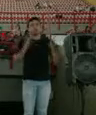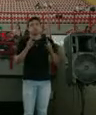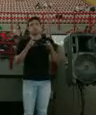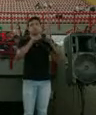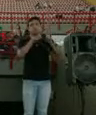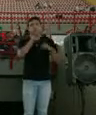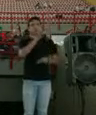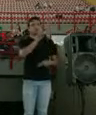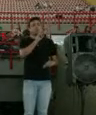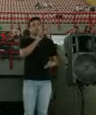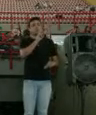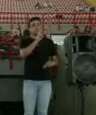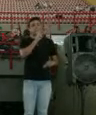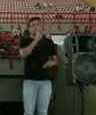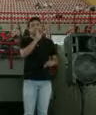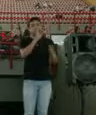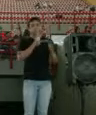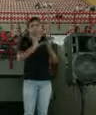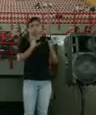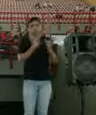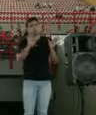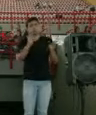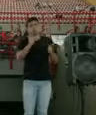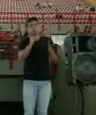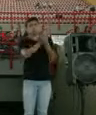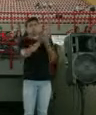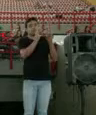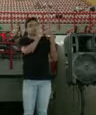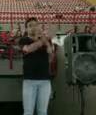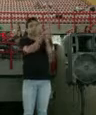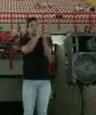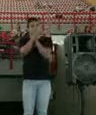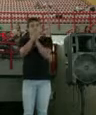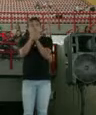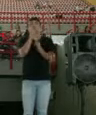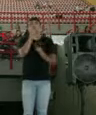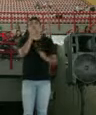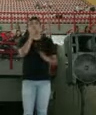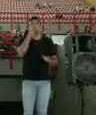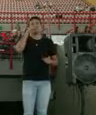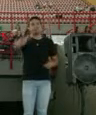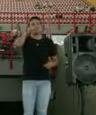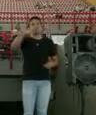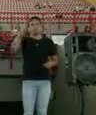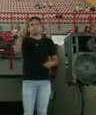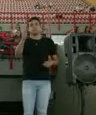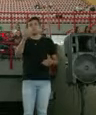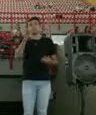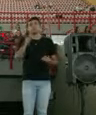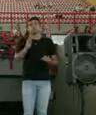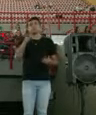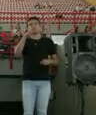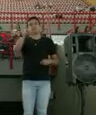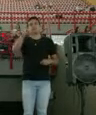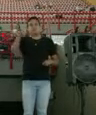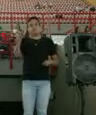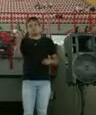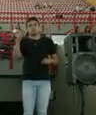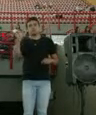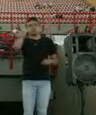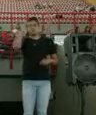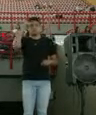Os diuréticos só são permitidos em alguns esportes, como MMA. O cara toma